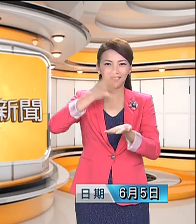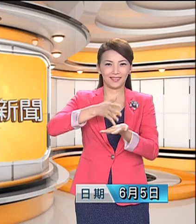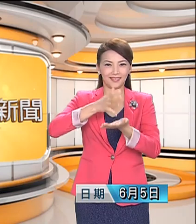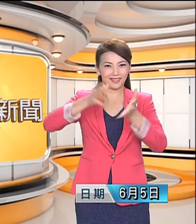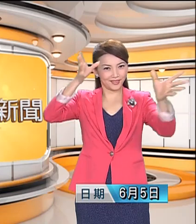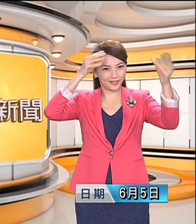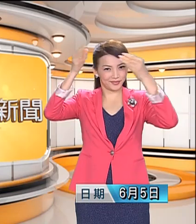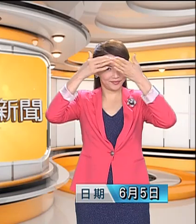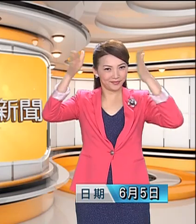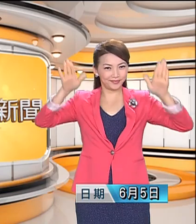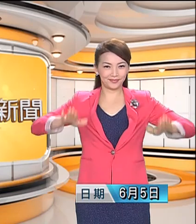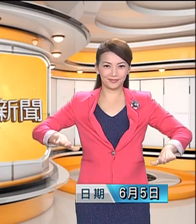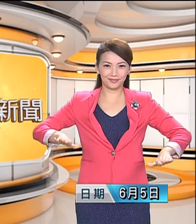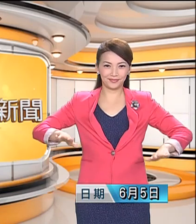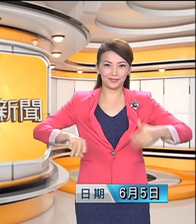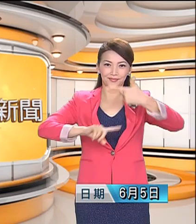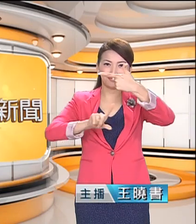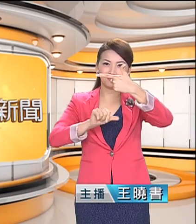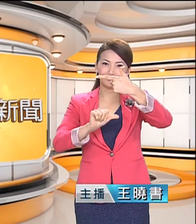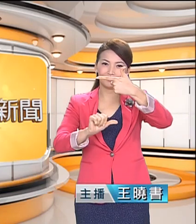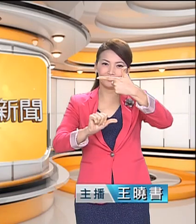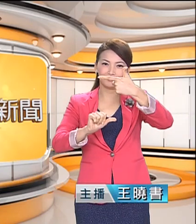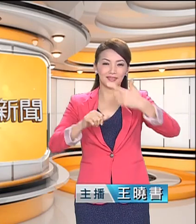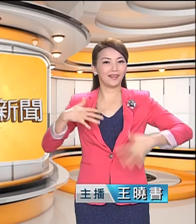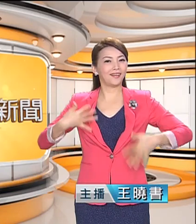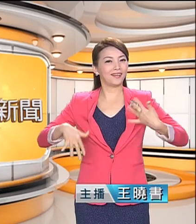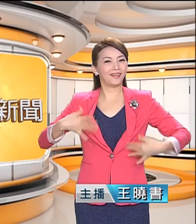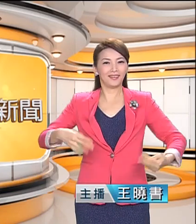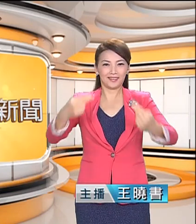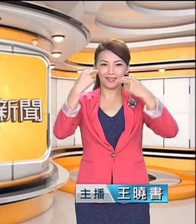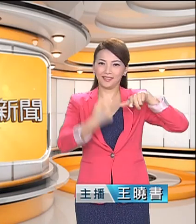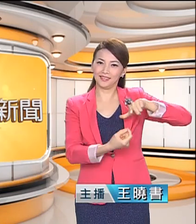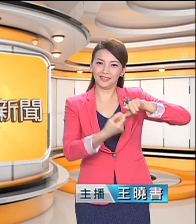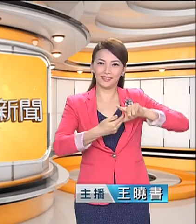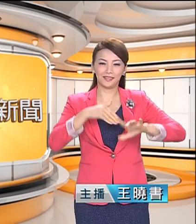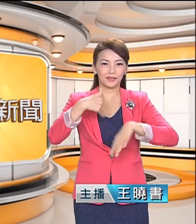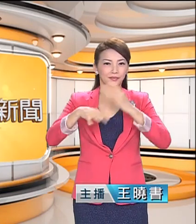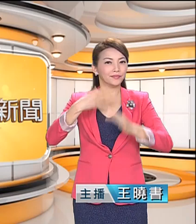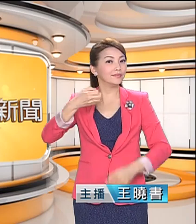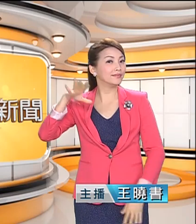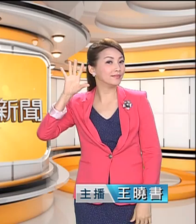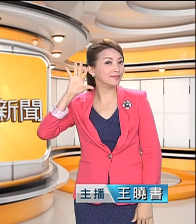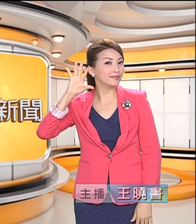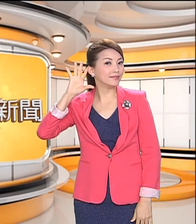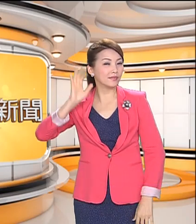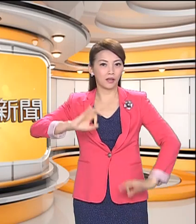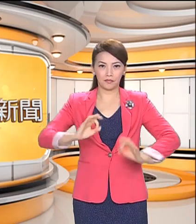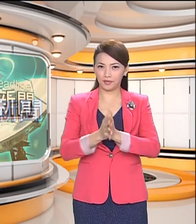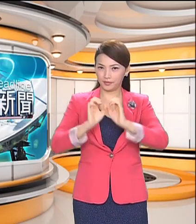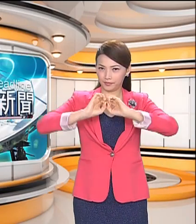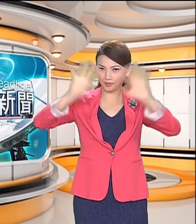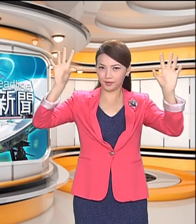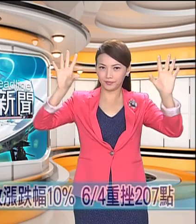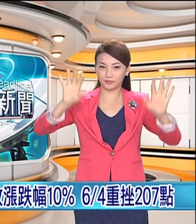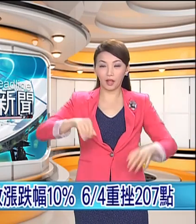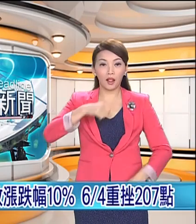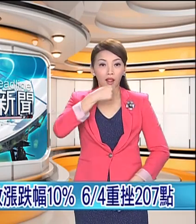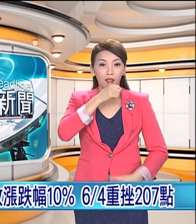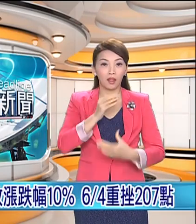看新闻，开视野，欢迎收看今天6月5号的公视休语新闻。头条新闻来看，台